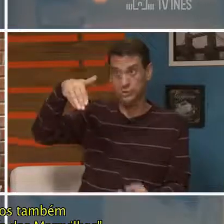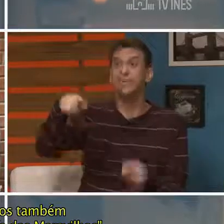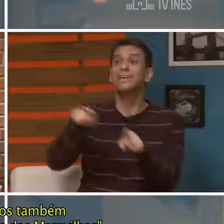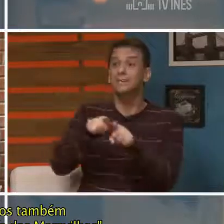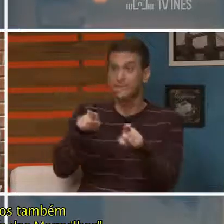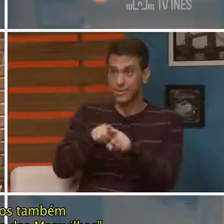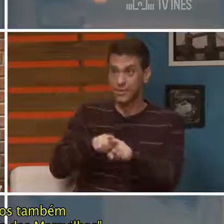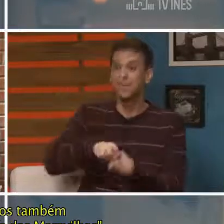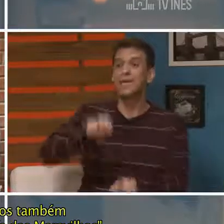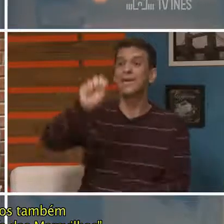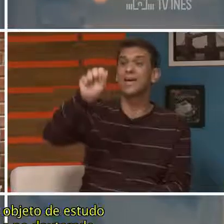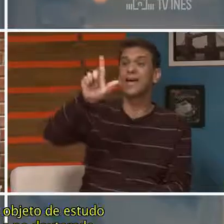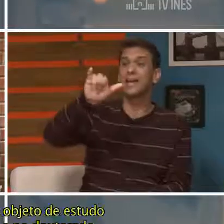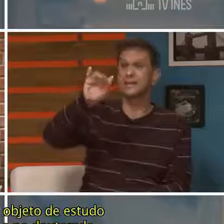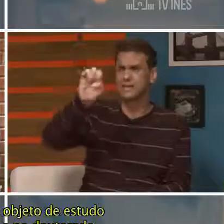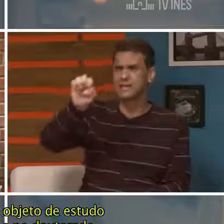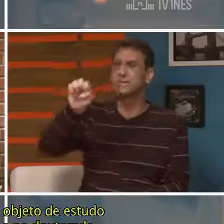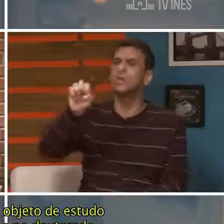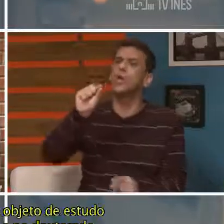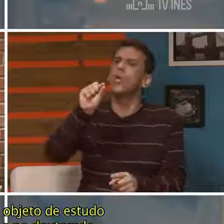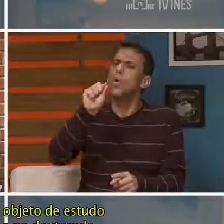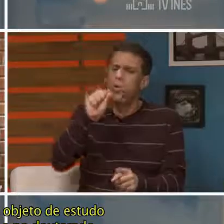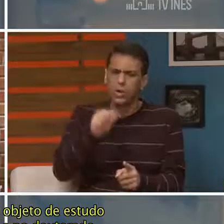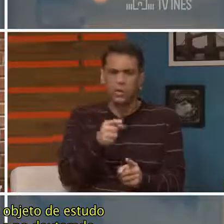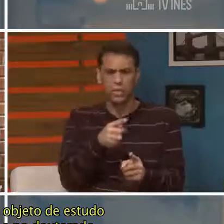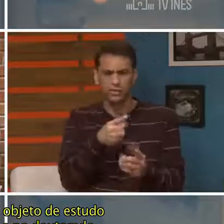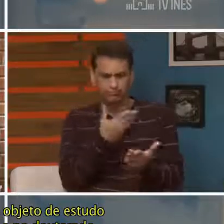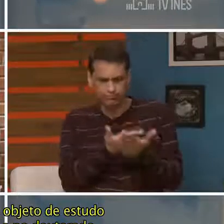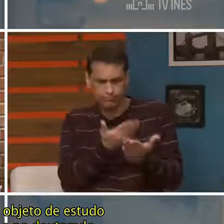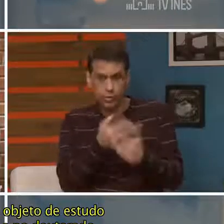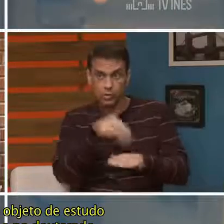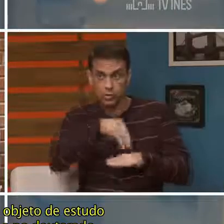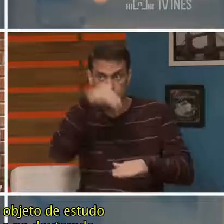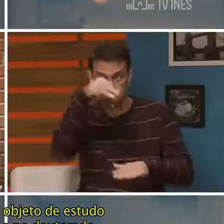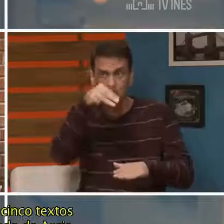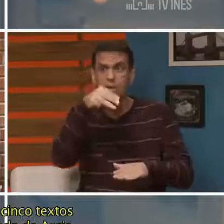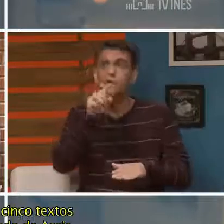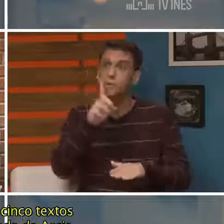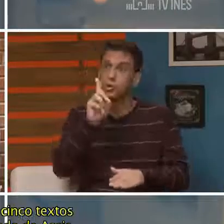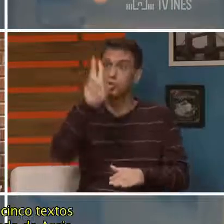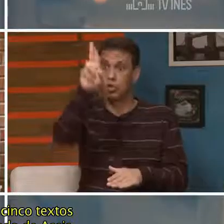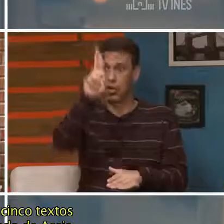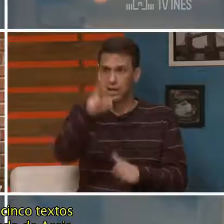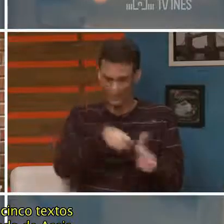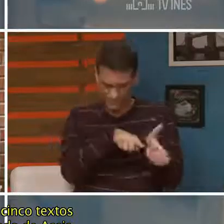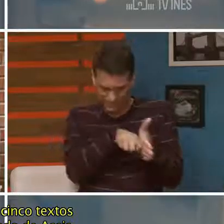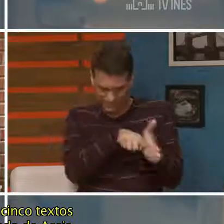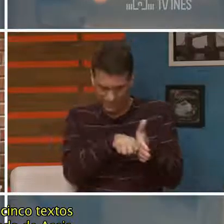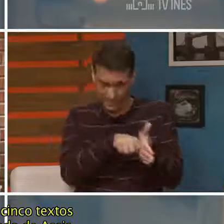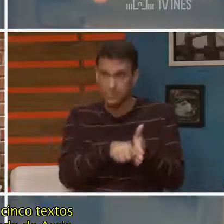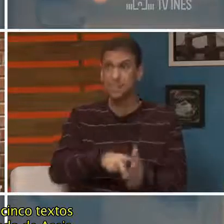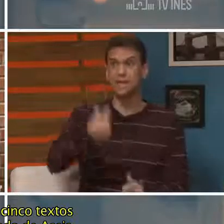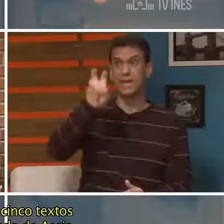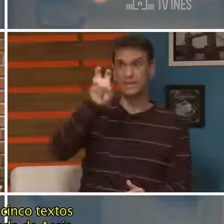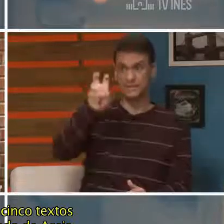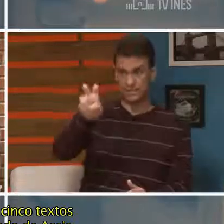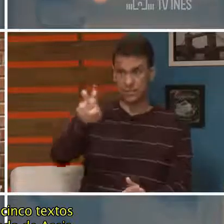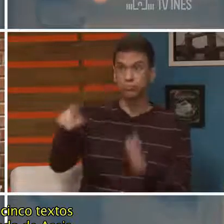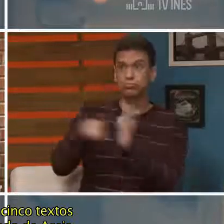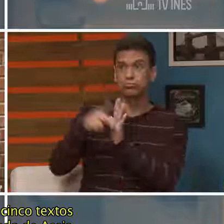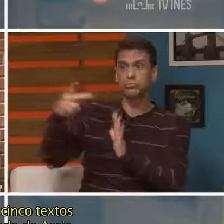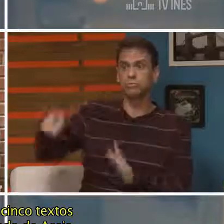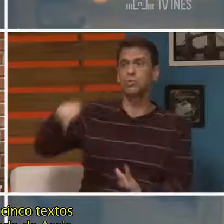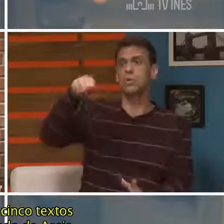também o Alice no País das Maravilhas, que foi o meu objeto de estudo no mestrado e doutorado. Fizemos